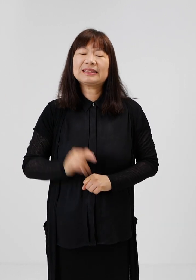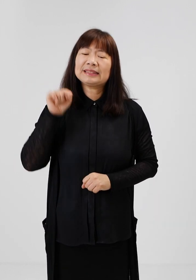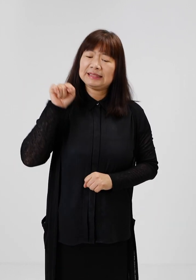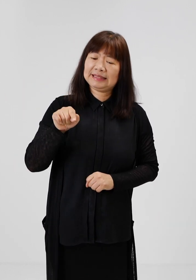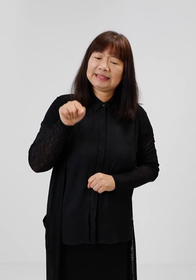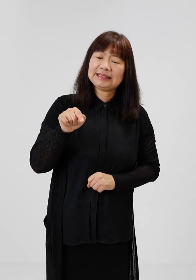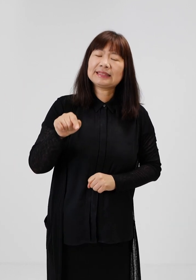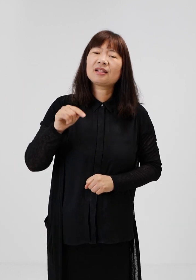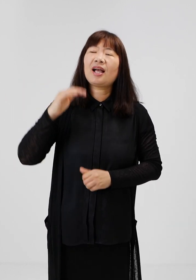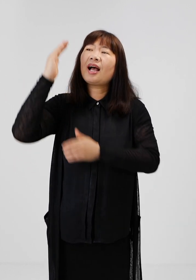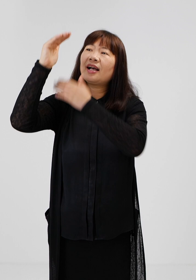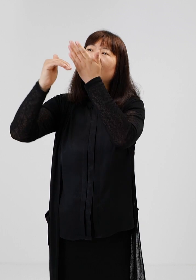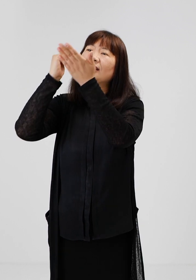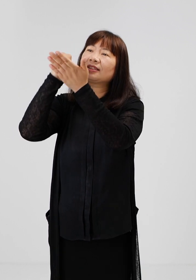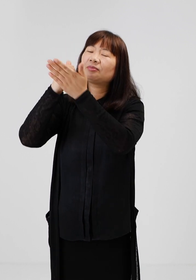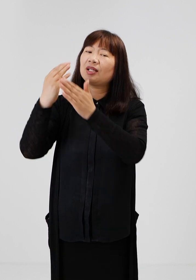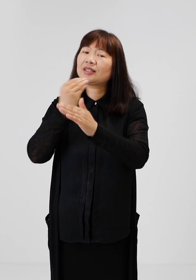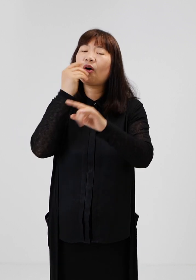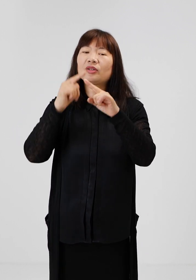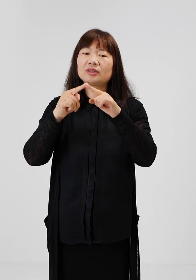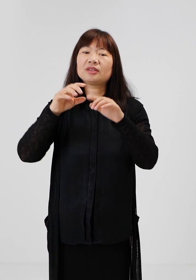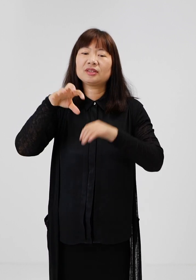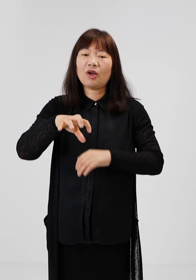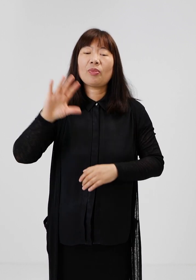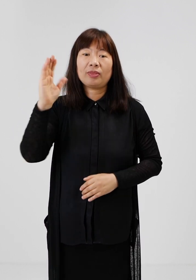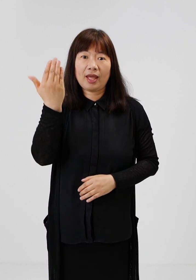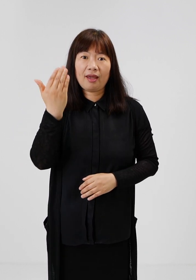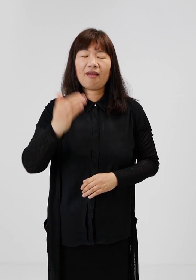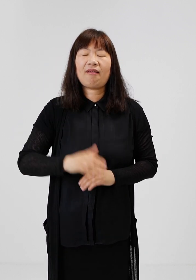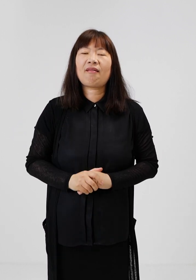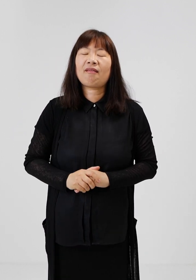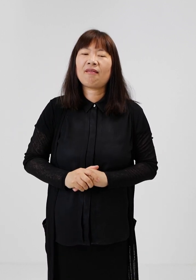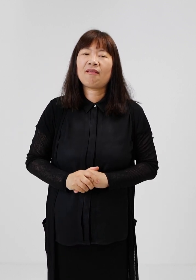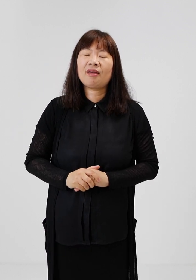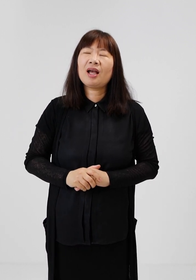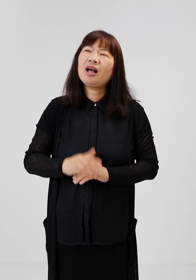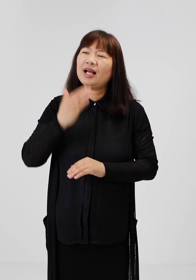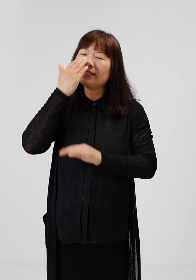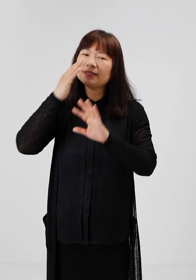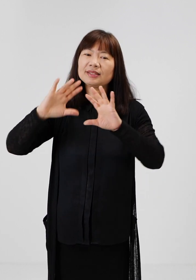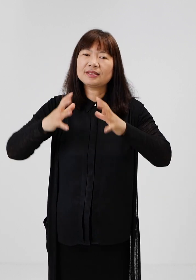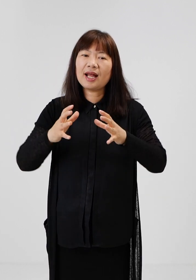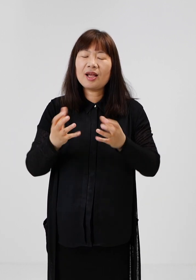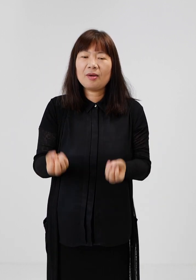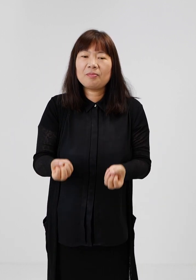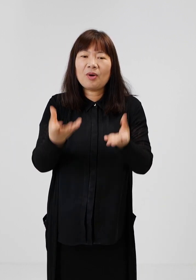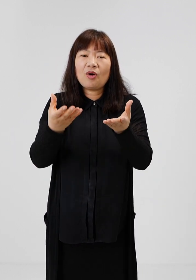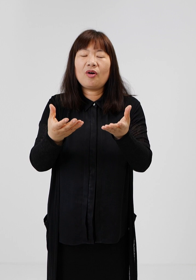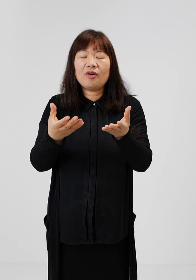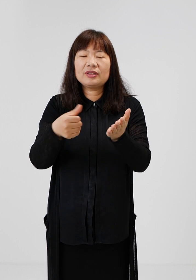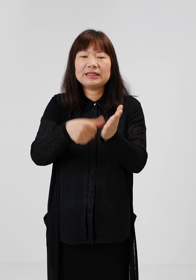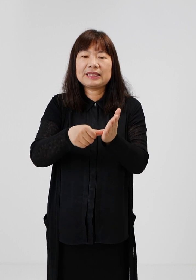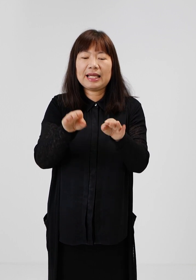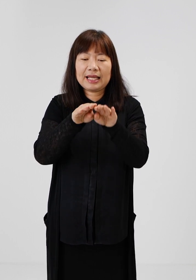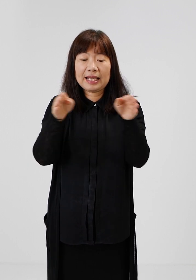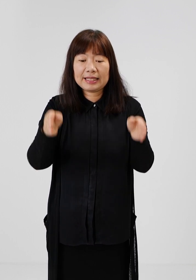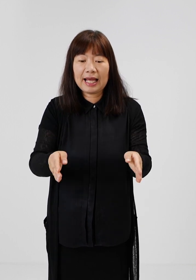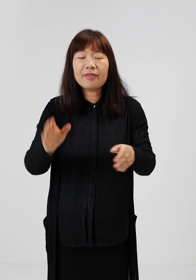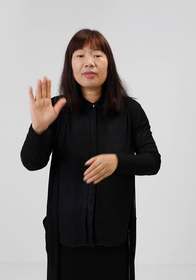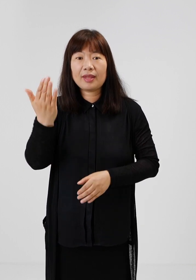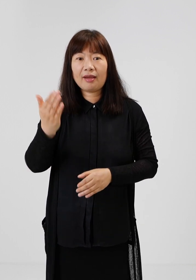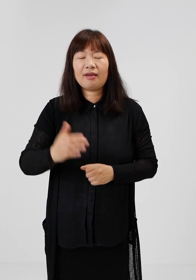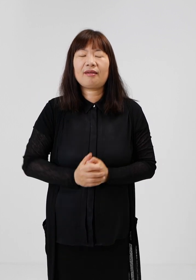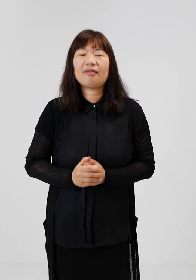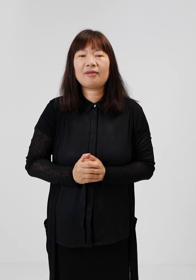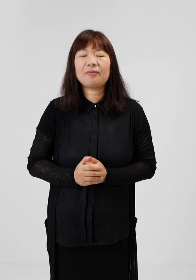이는 하나님의 성전이요 이는 이스라엘의 번제단이로다.